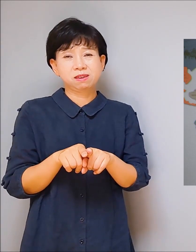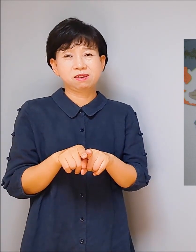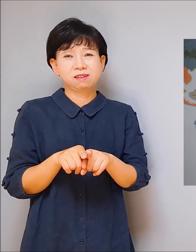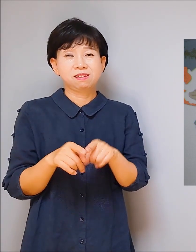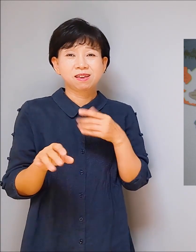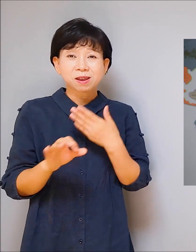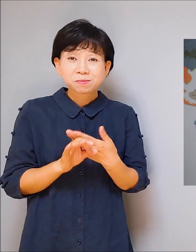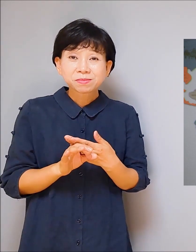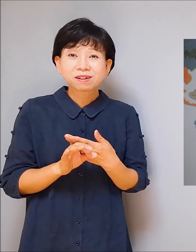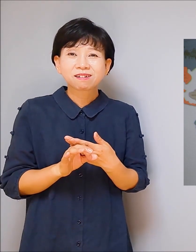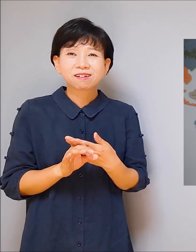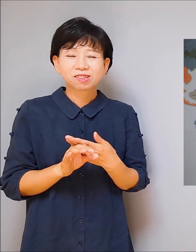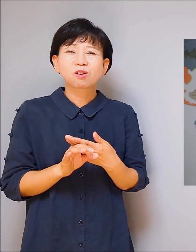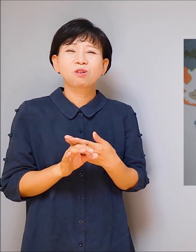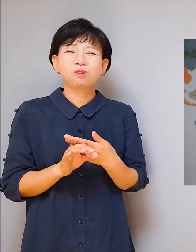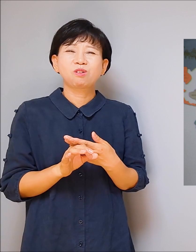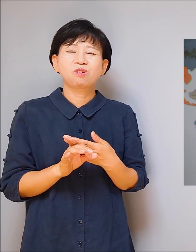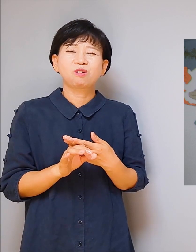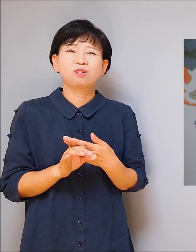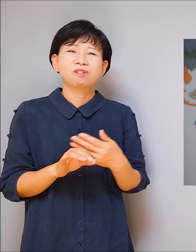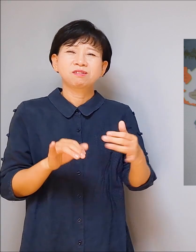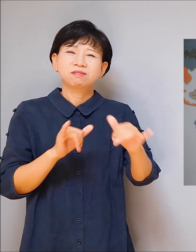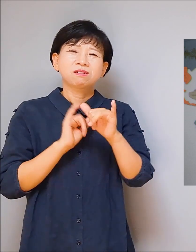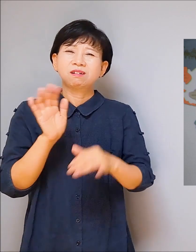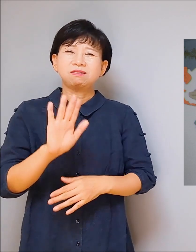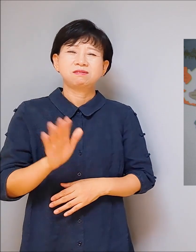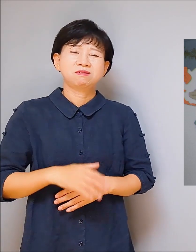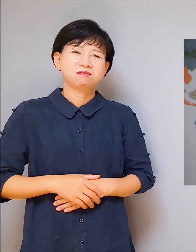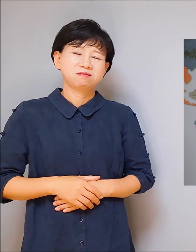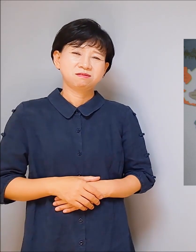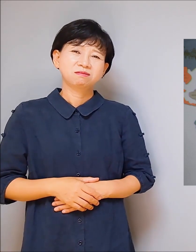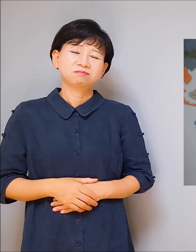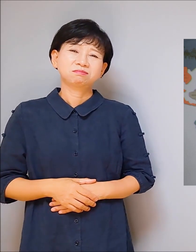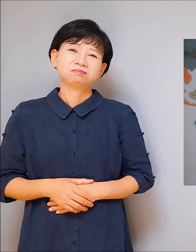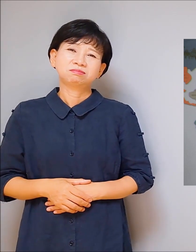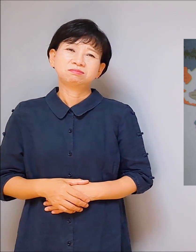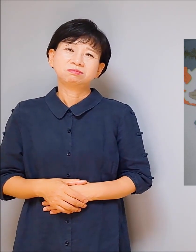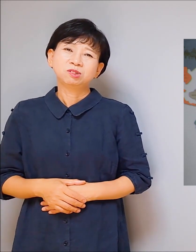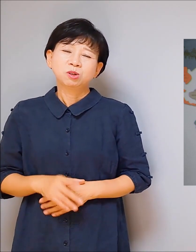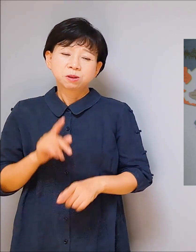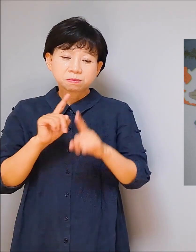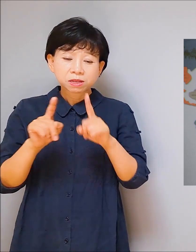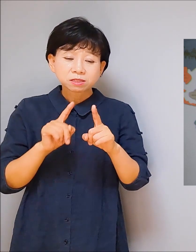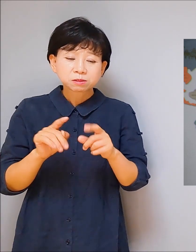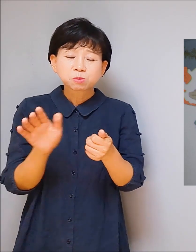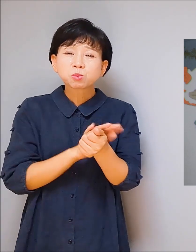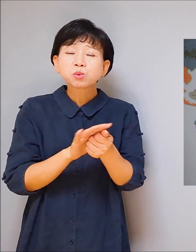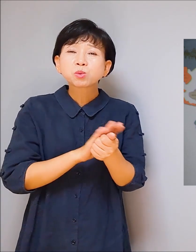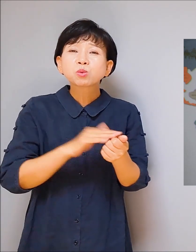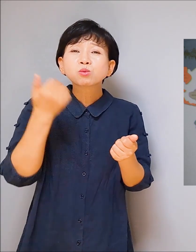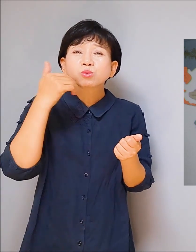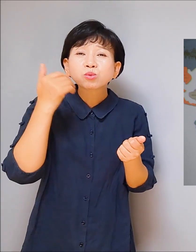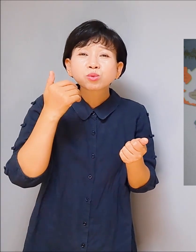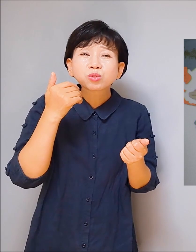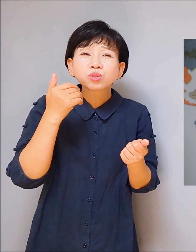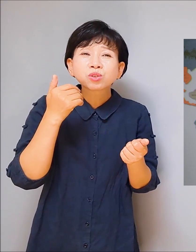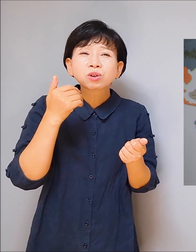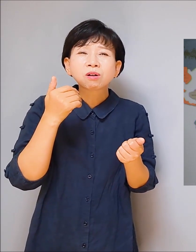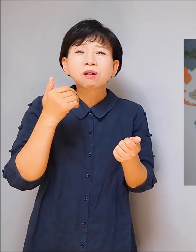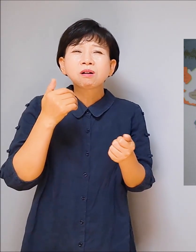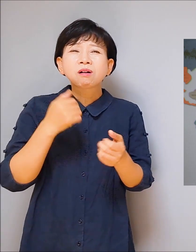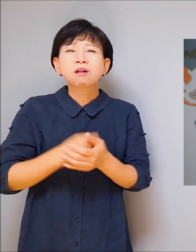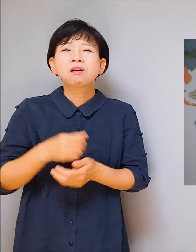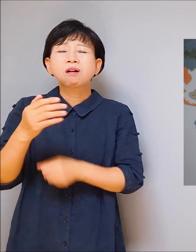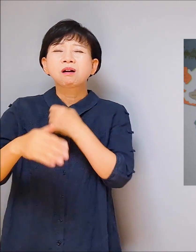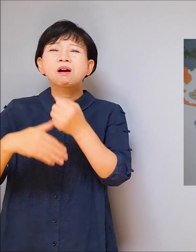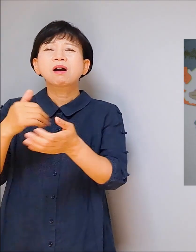사람이 나쁜 생각을 안 하게 돼요. 그러나 오늘 여기 말씀해 보니까 누가 위로해 주고 있어요?